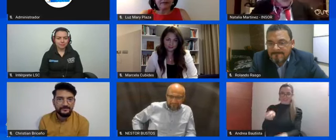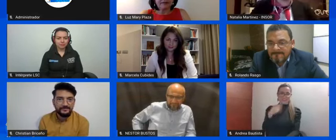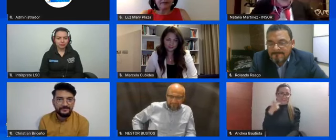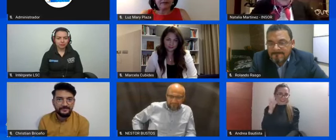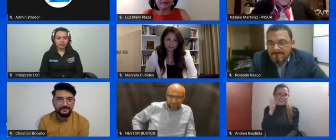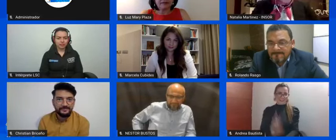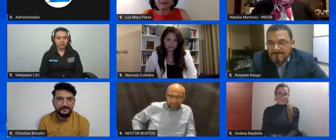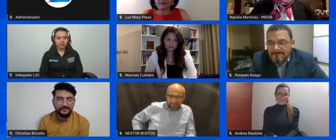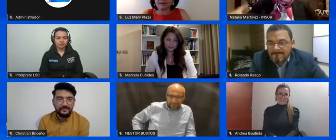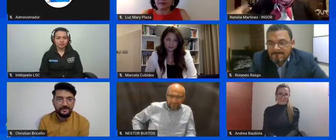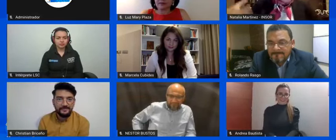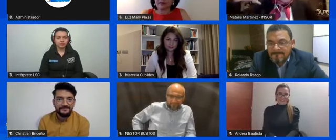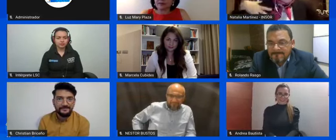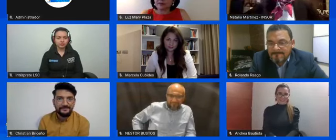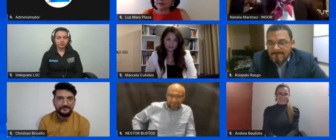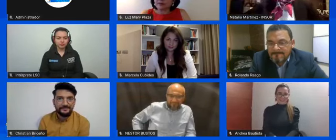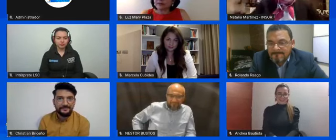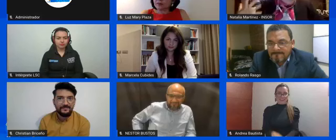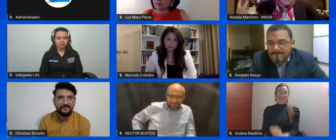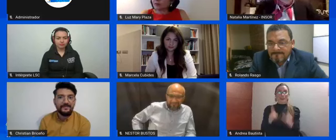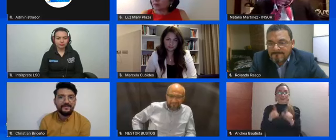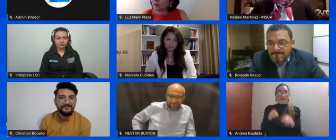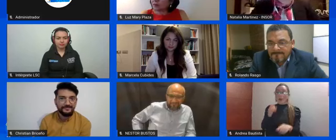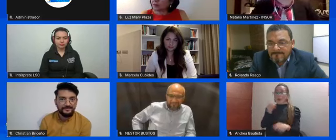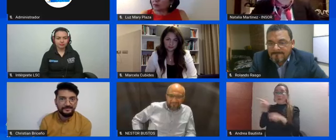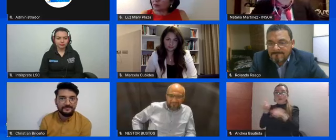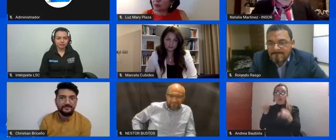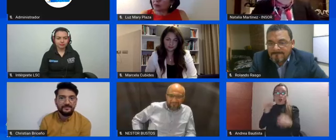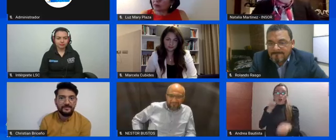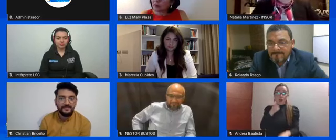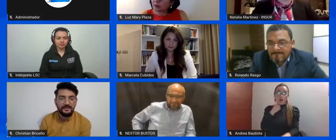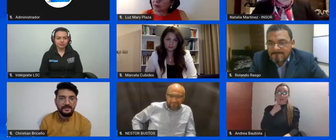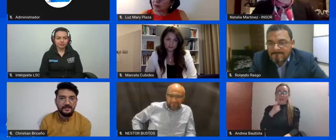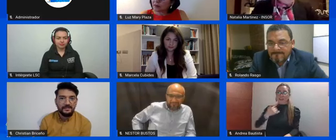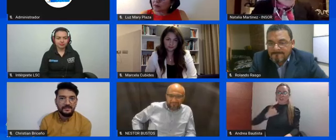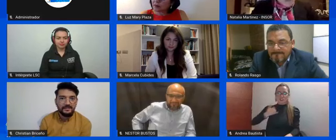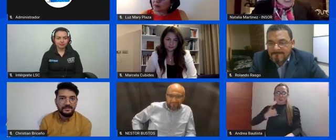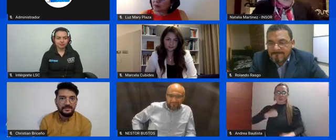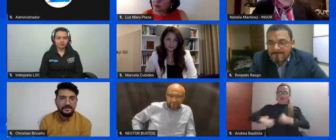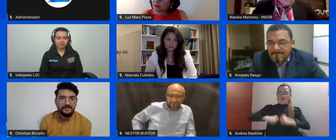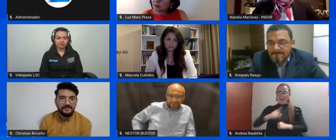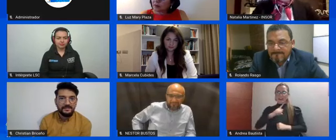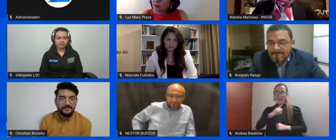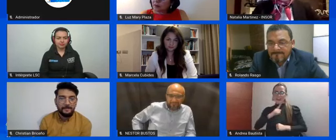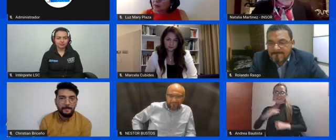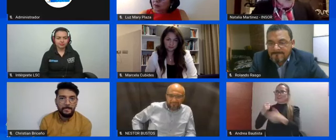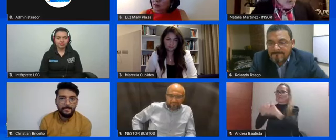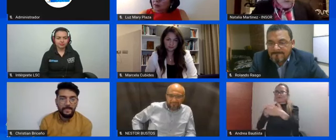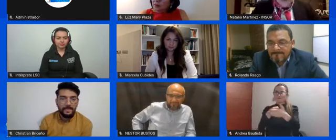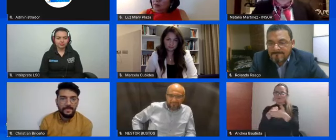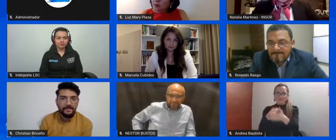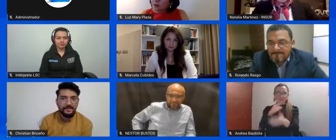de muchas personas sordas que están liderando las voces de la comunidad desde un lado muy positivo,